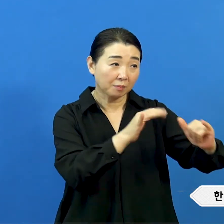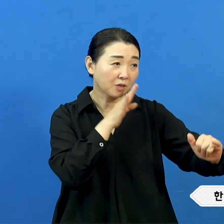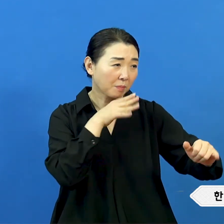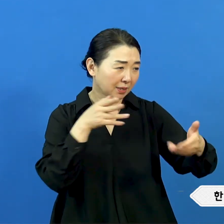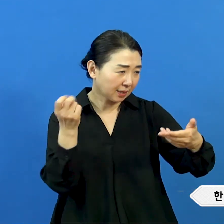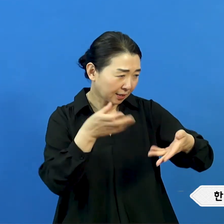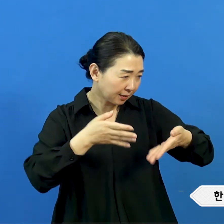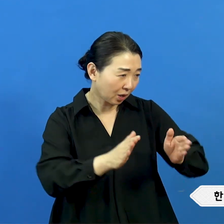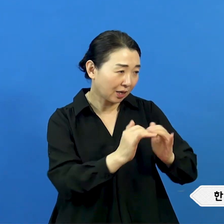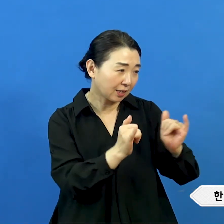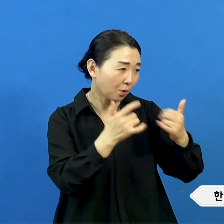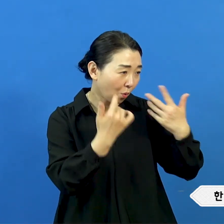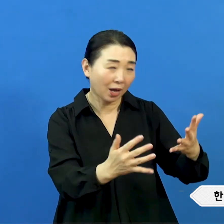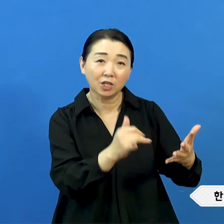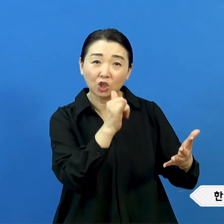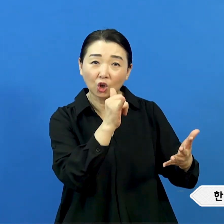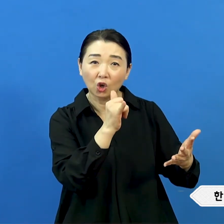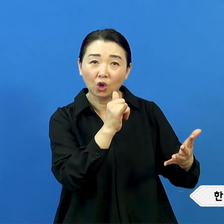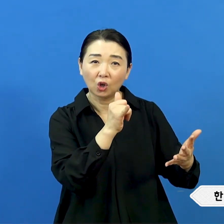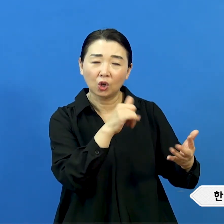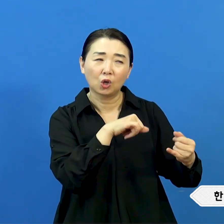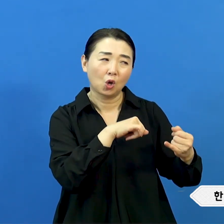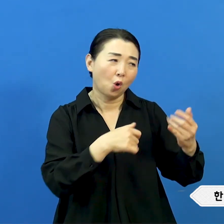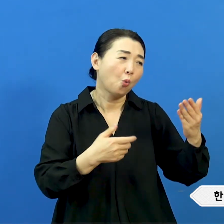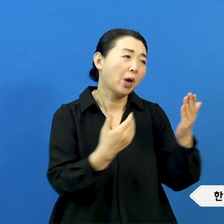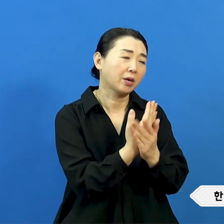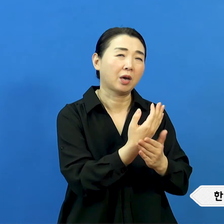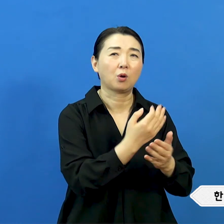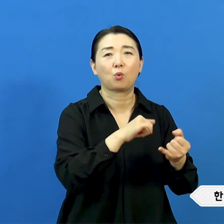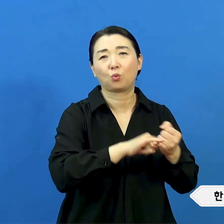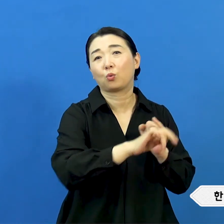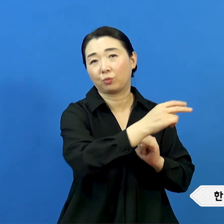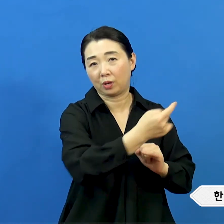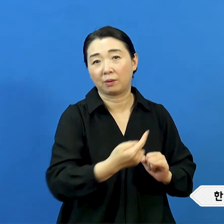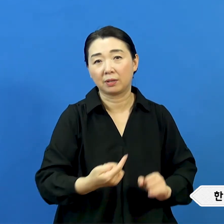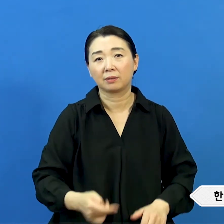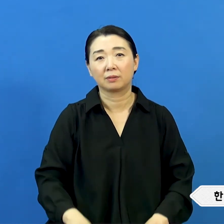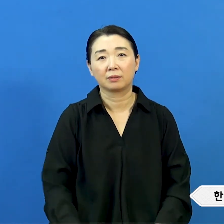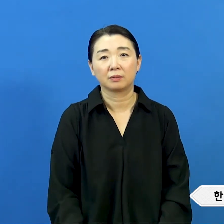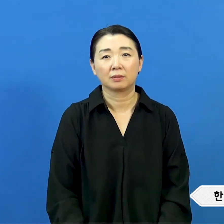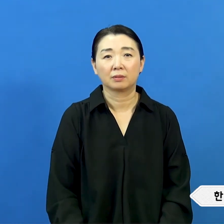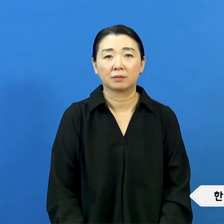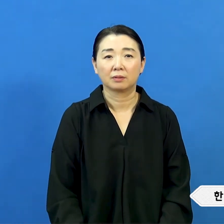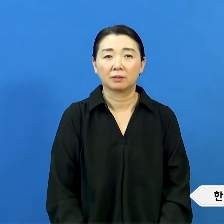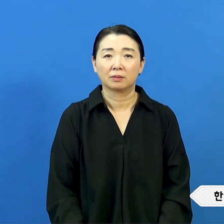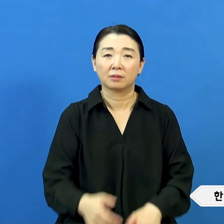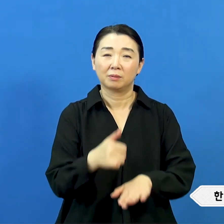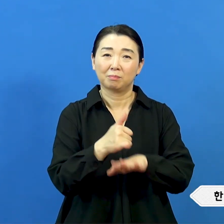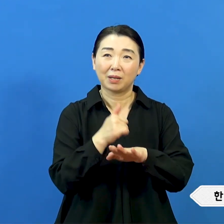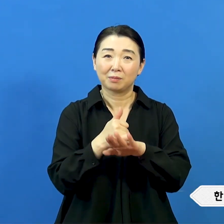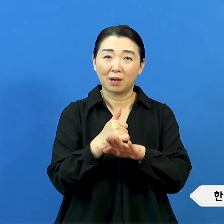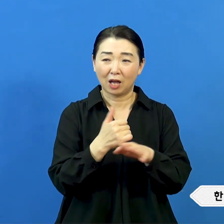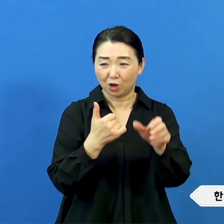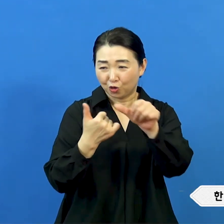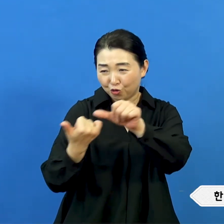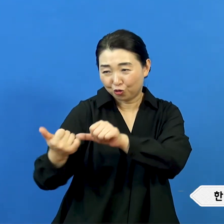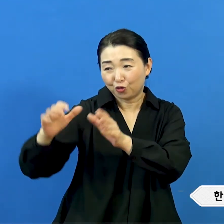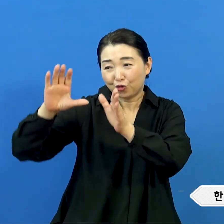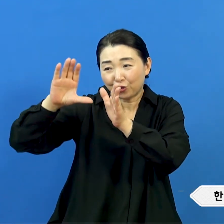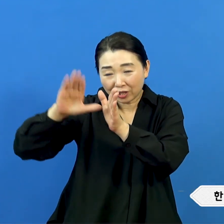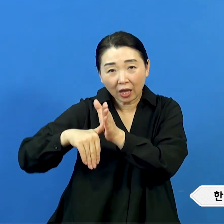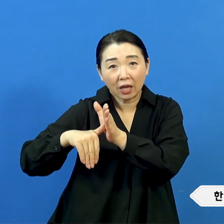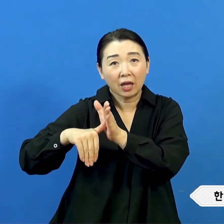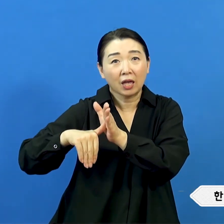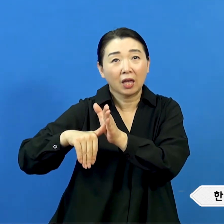중생한 사람이라면 반드시 회개하고 다시 돌이킵니다. 마지막 임종의